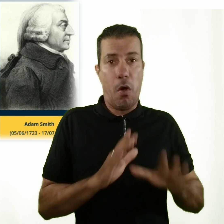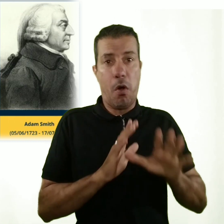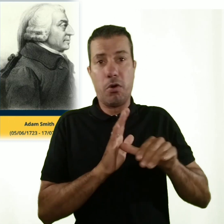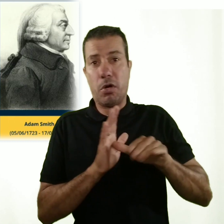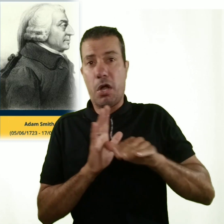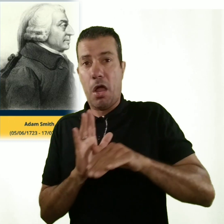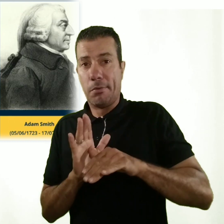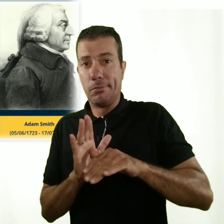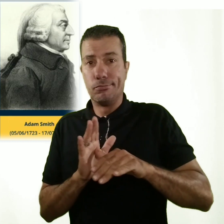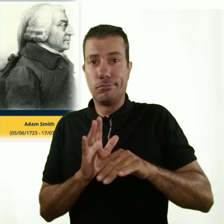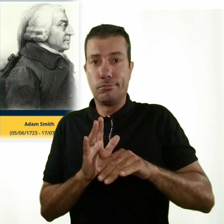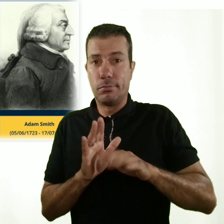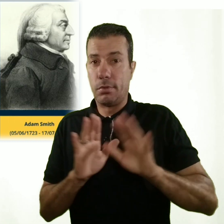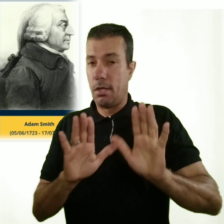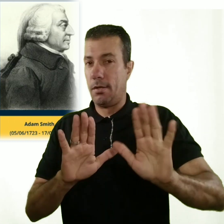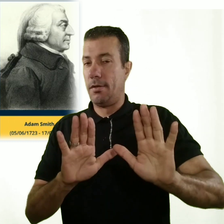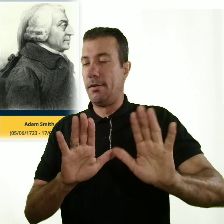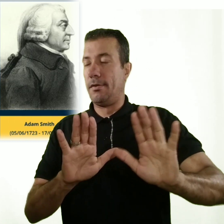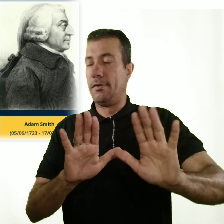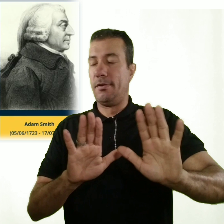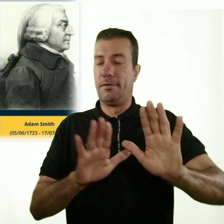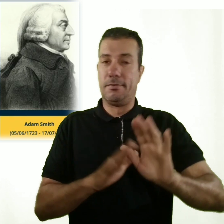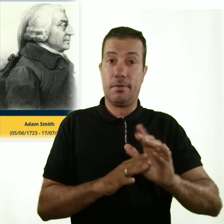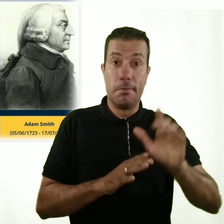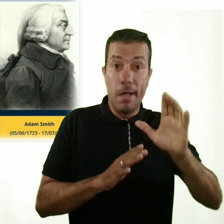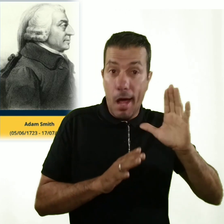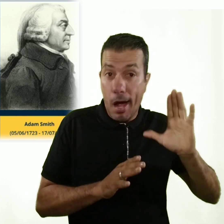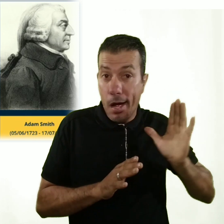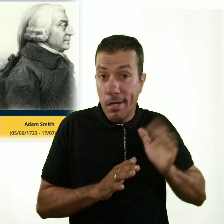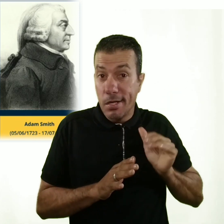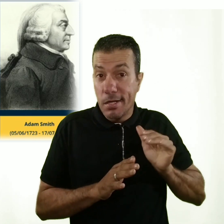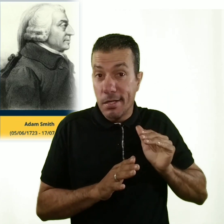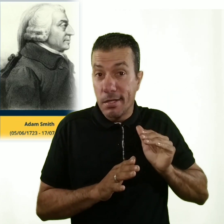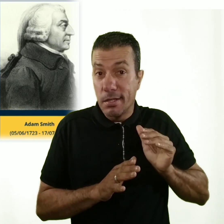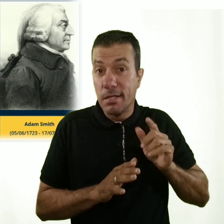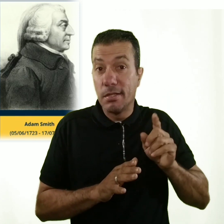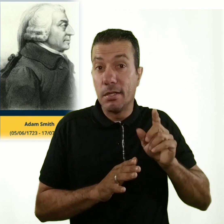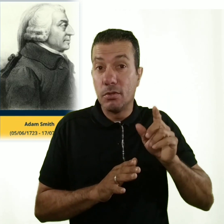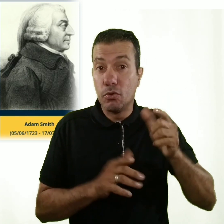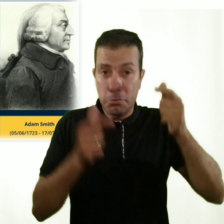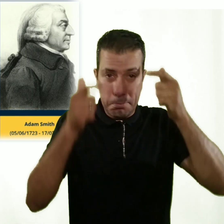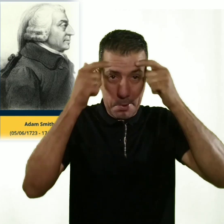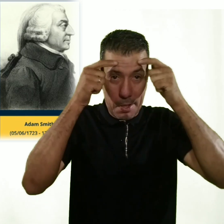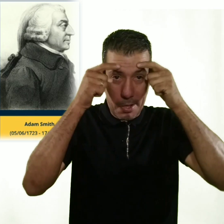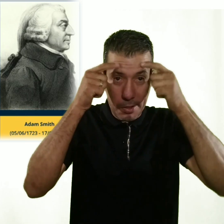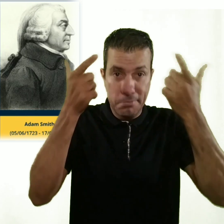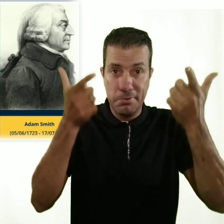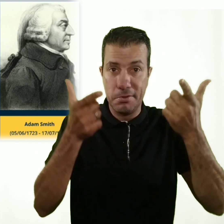está escrito isso, desculpa. Pela riqueza dos príncipes, não é por elas, tá?